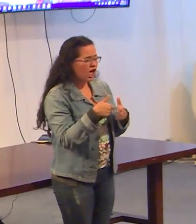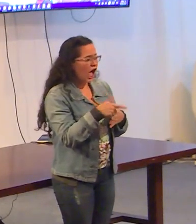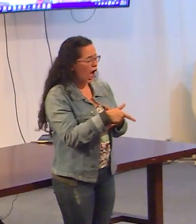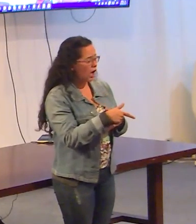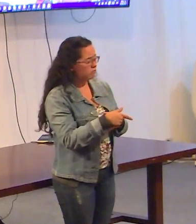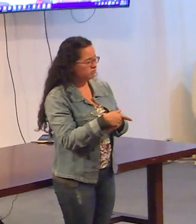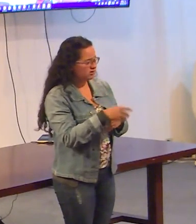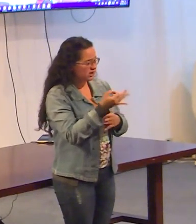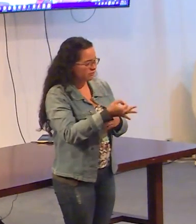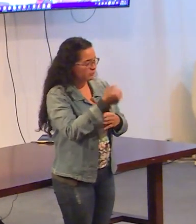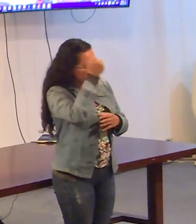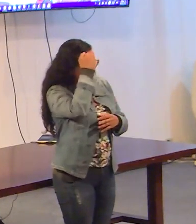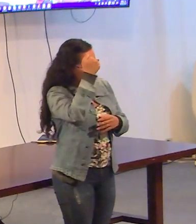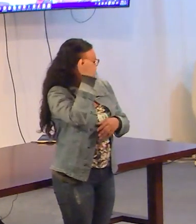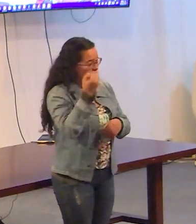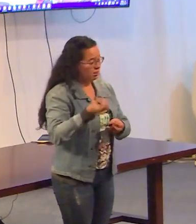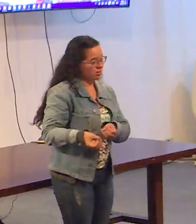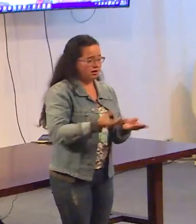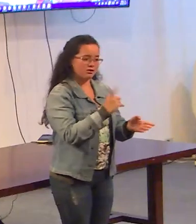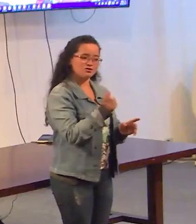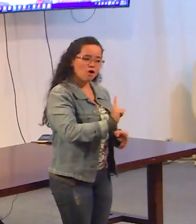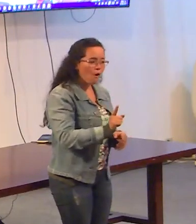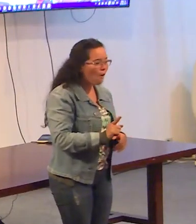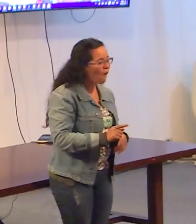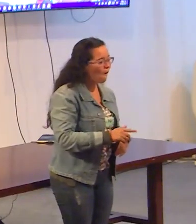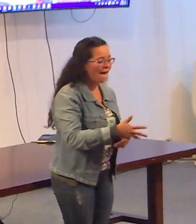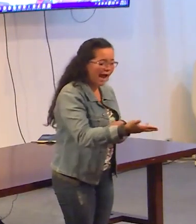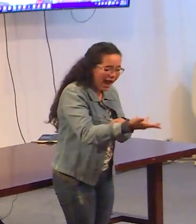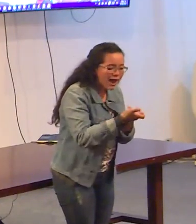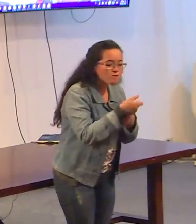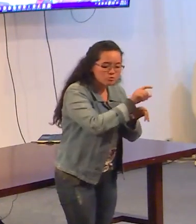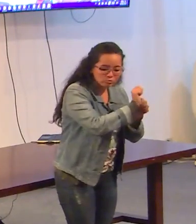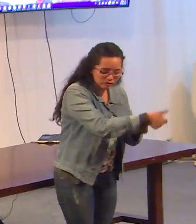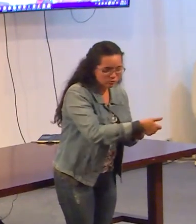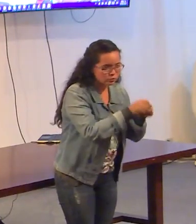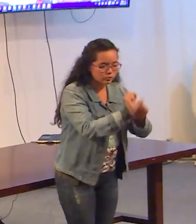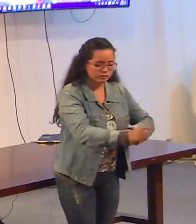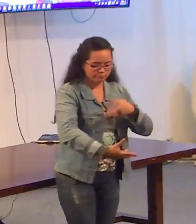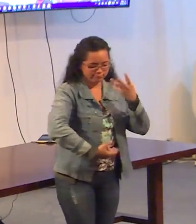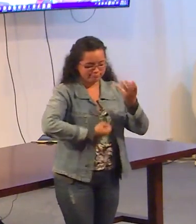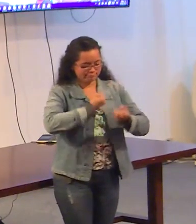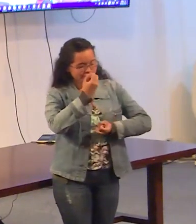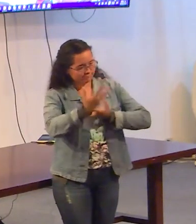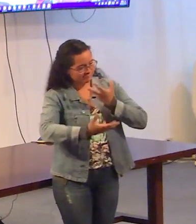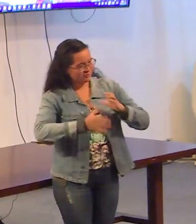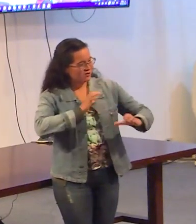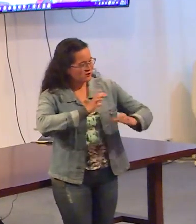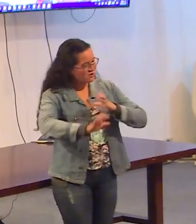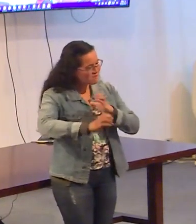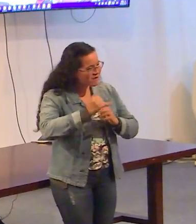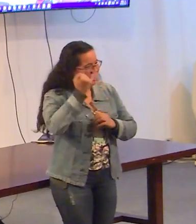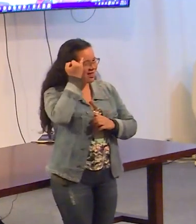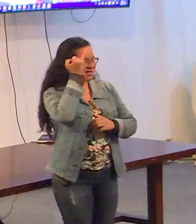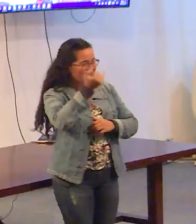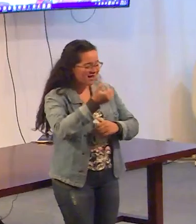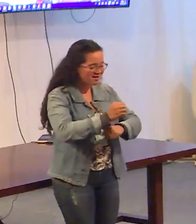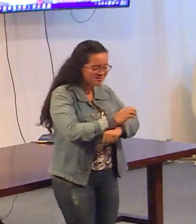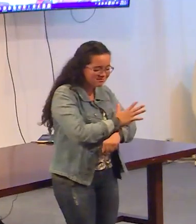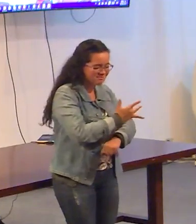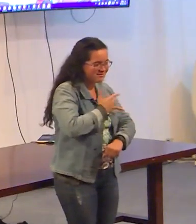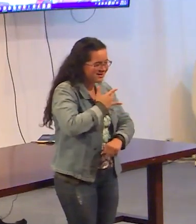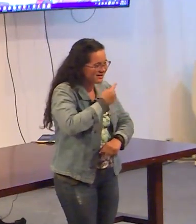que también le permite expresar, le permite comunicar, le permite reflejar esos sentimientos, esas emociones, esas ideas, esos pensamientos